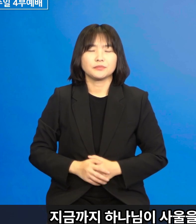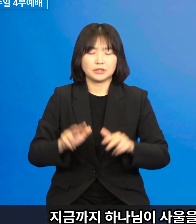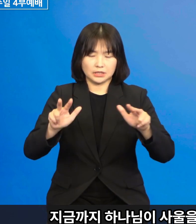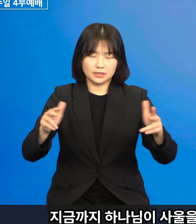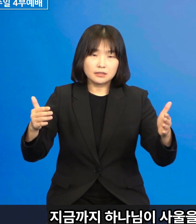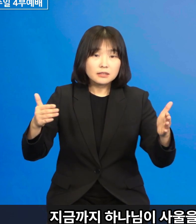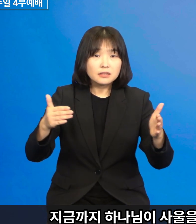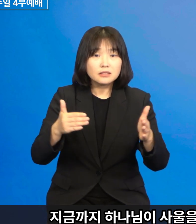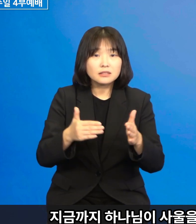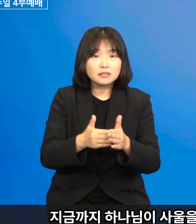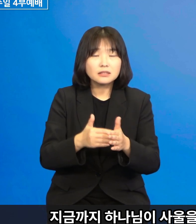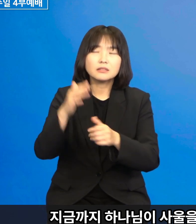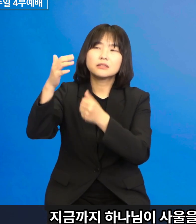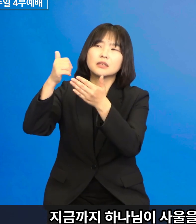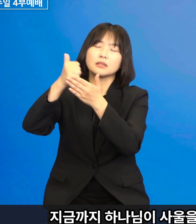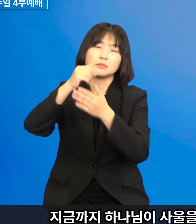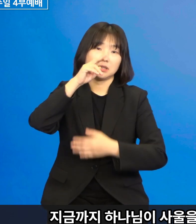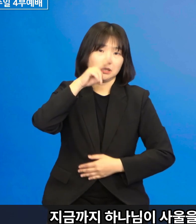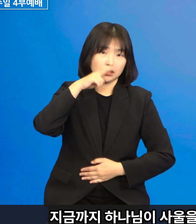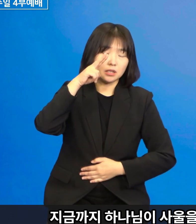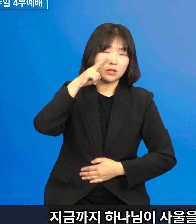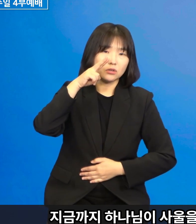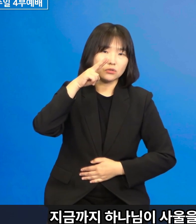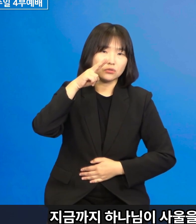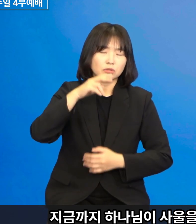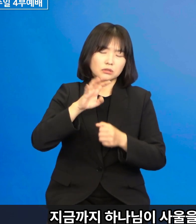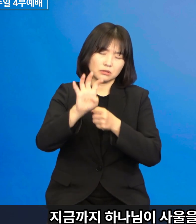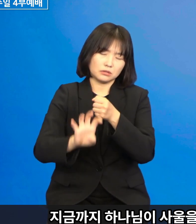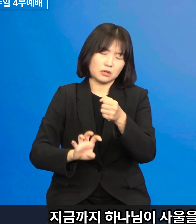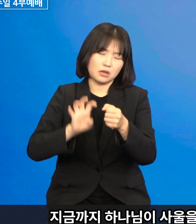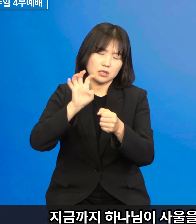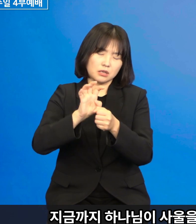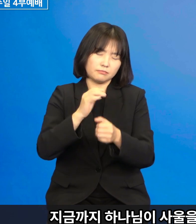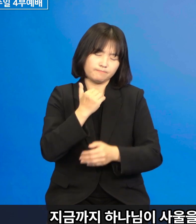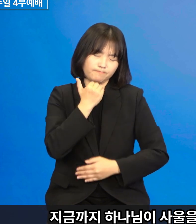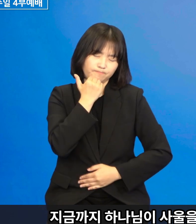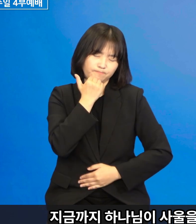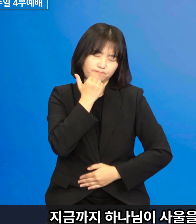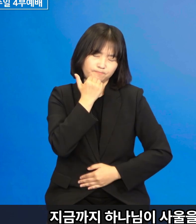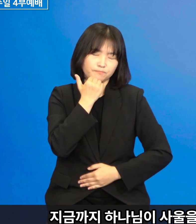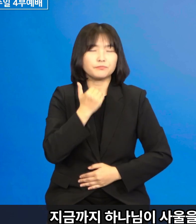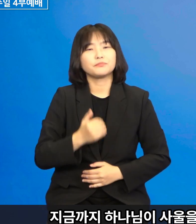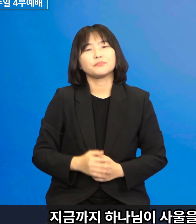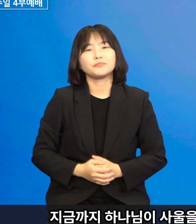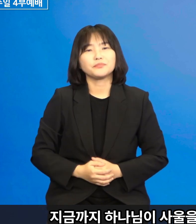지금까지 하나님이 사울을 40년간 기다렸습니다. 40년.